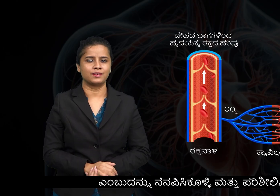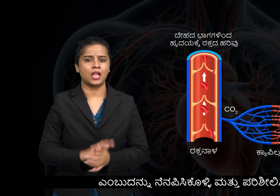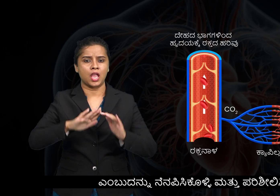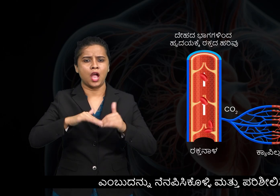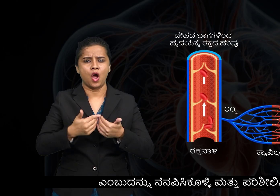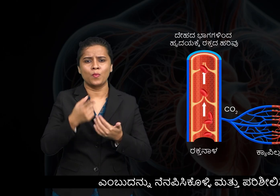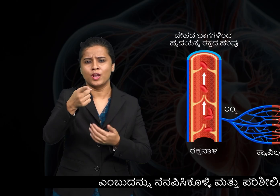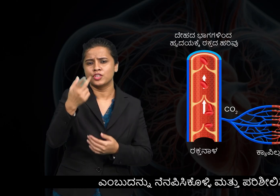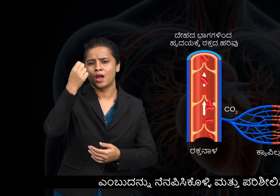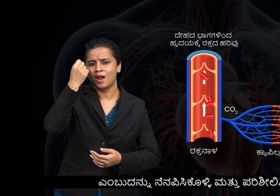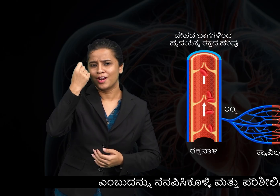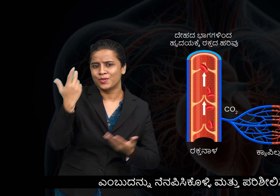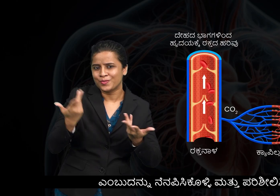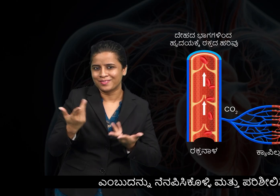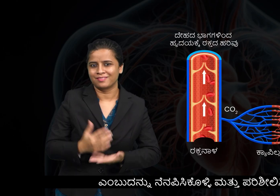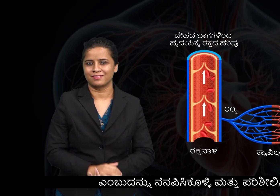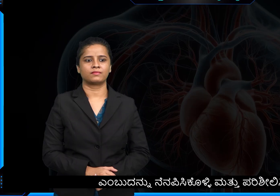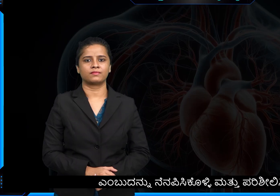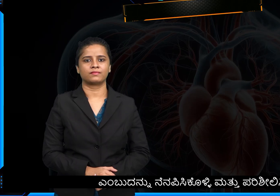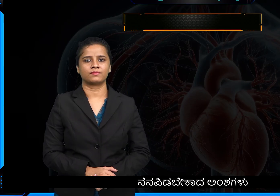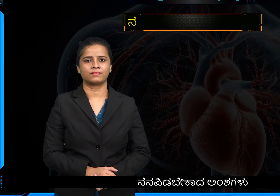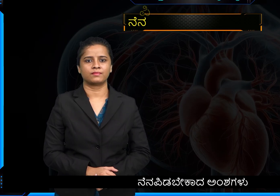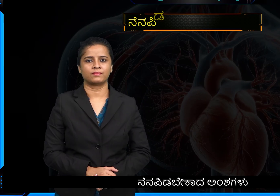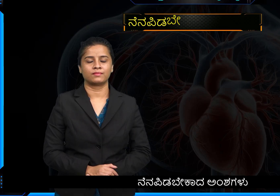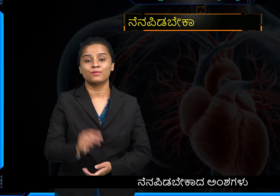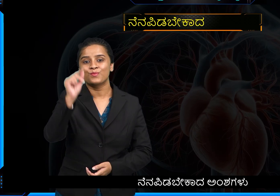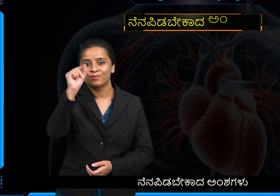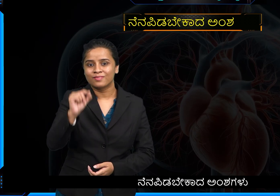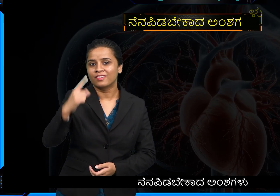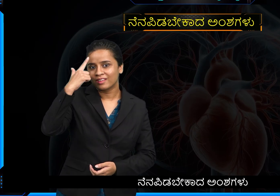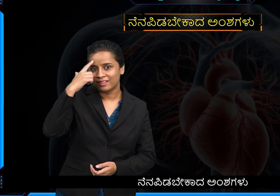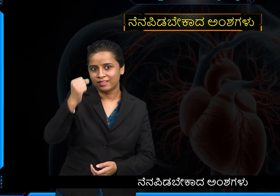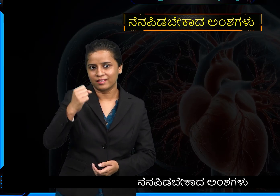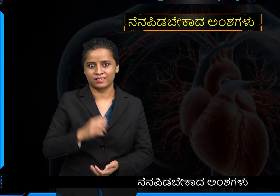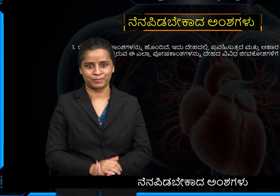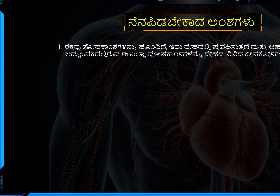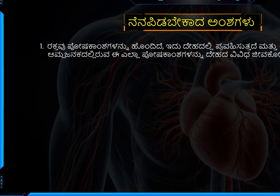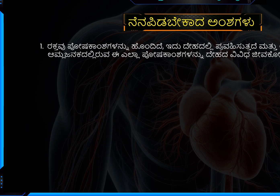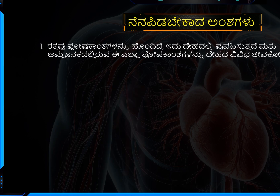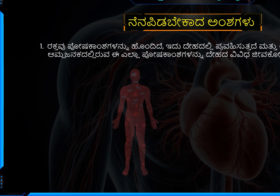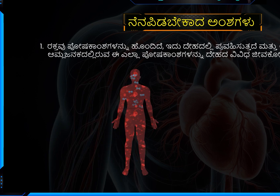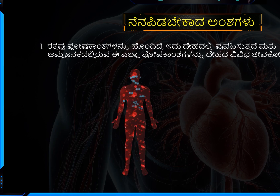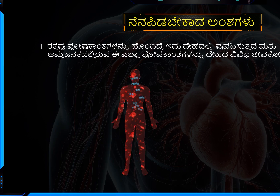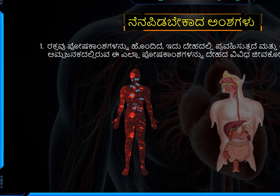ಎಂಬುದನ್ನು ನೆನಪಿಸಿಕೊಳ್ಳಿ ಮತ್ತು ಪರಿಶೀಲಿಸಿ. ನೆನಪಿಡಬೇಕಾದ ಅಂಶಗಳು: